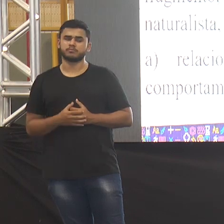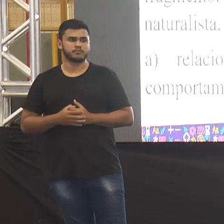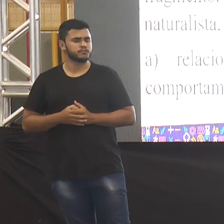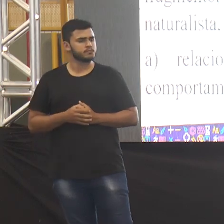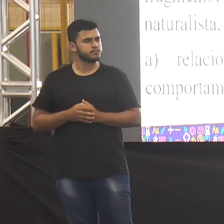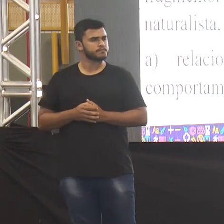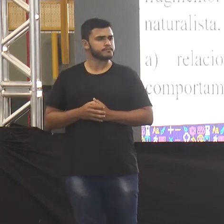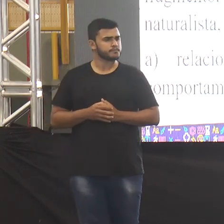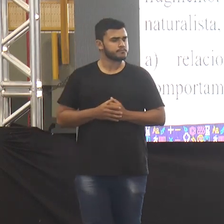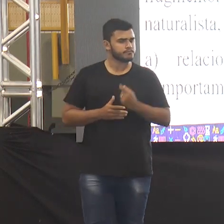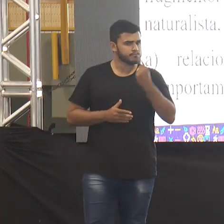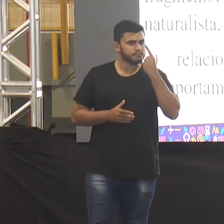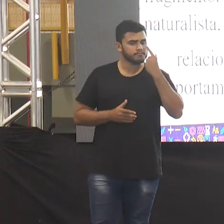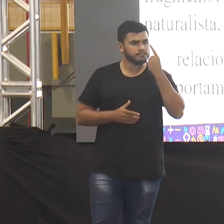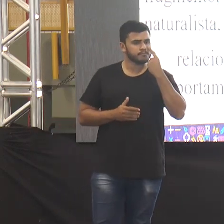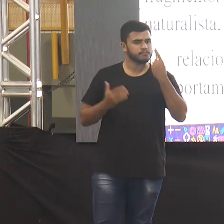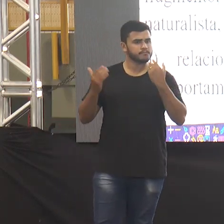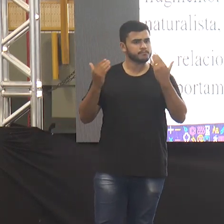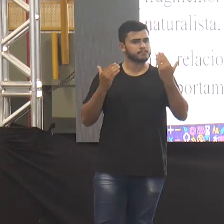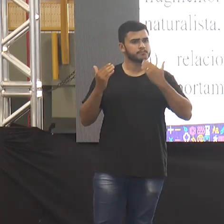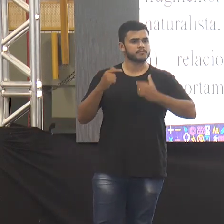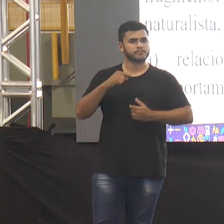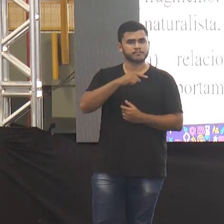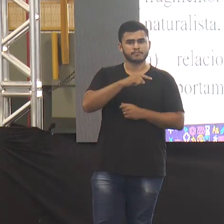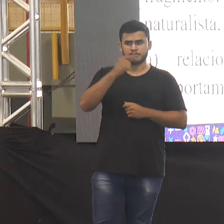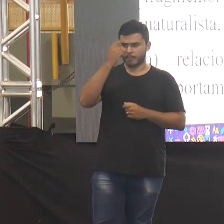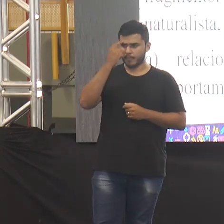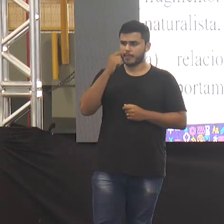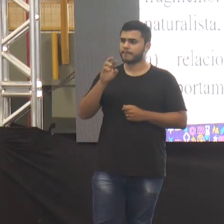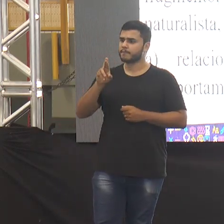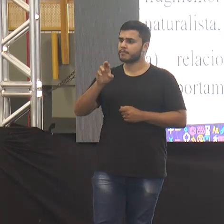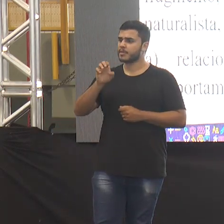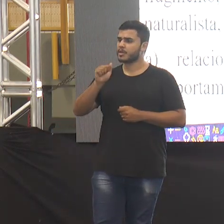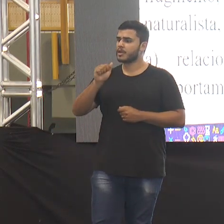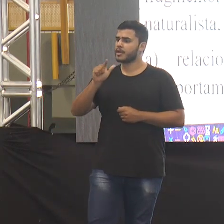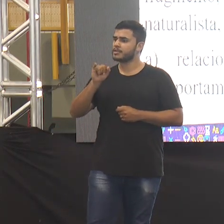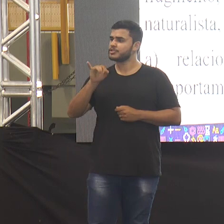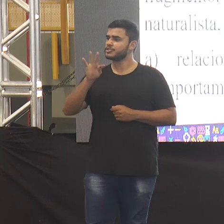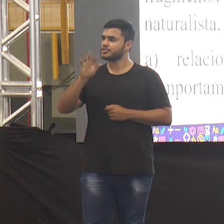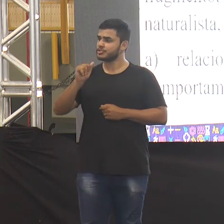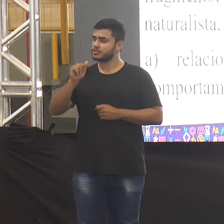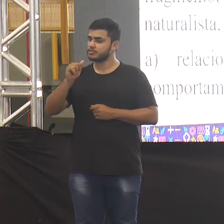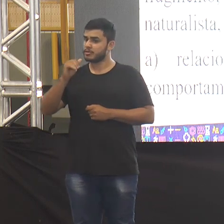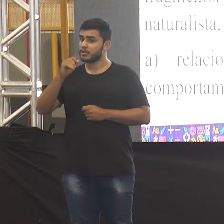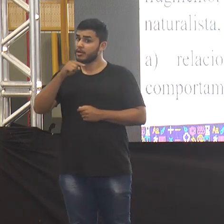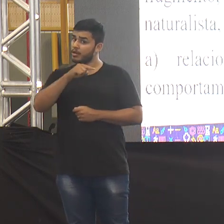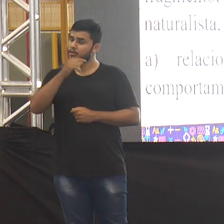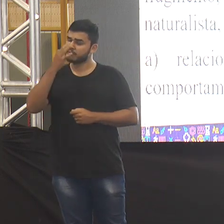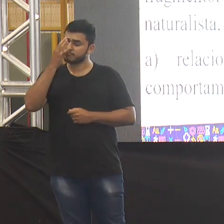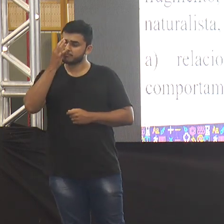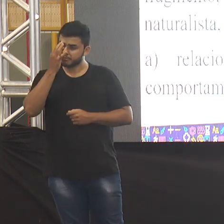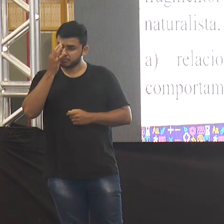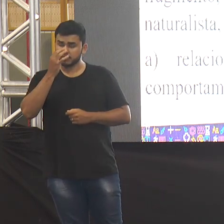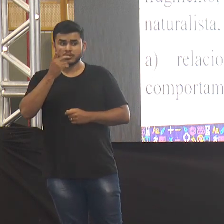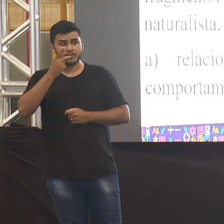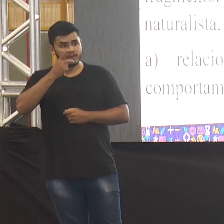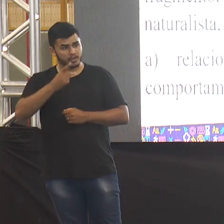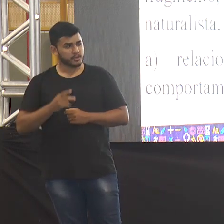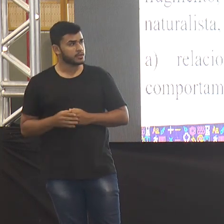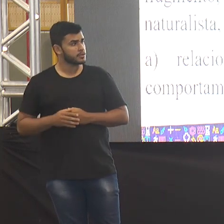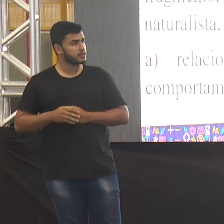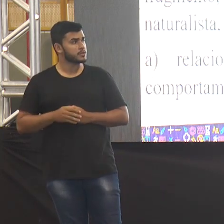Olhe pelo prisma do realista Machado de Assis. Será que é? O Bentinho,